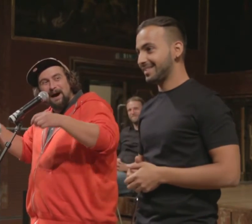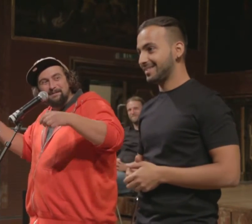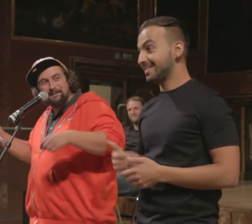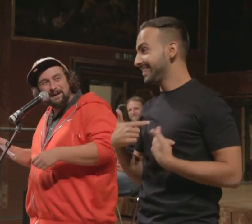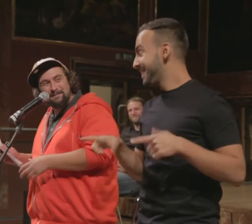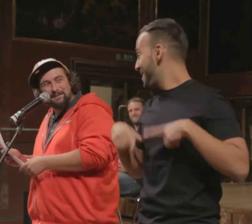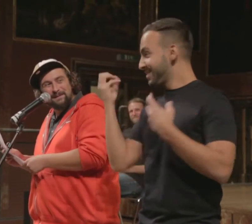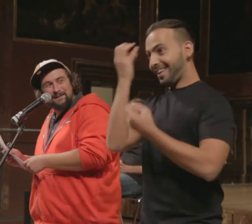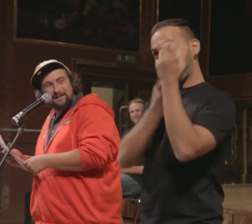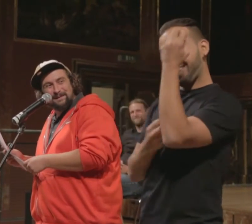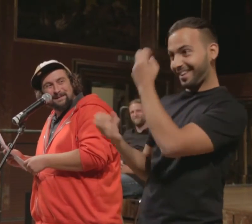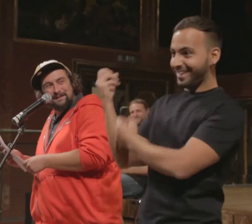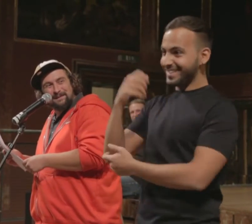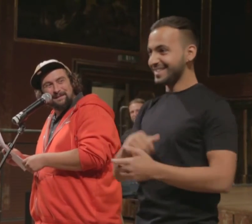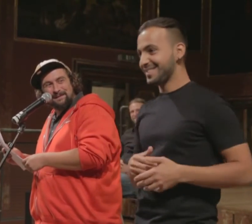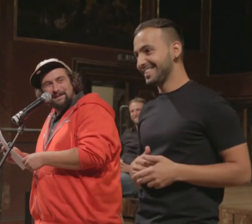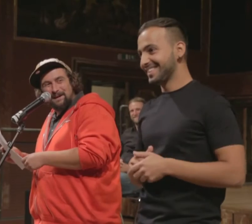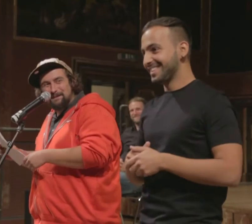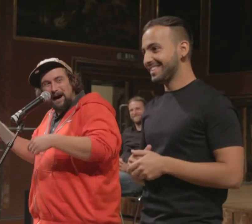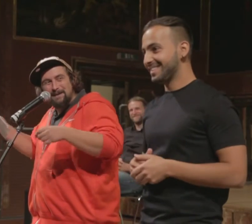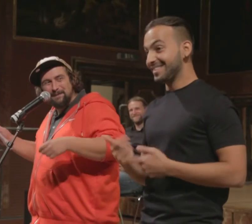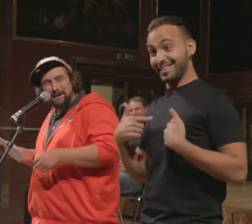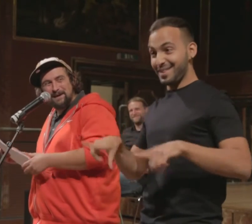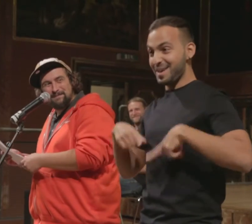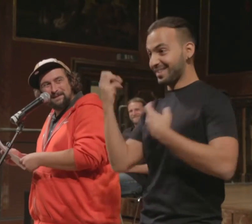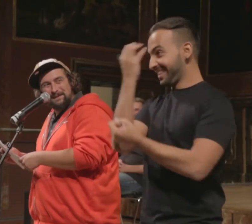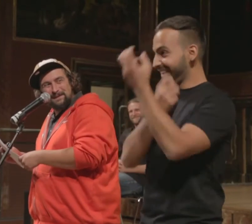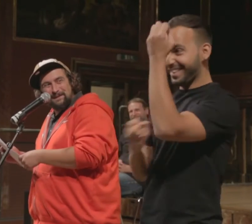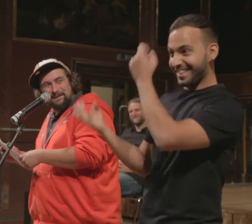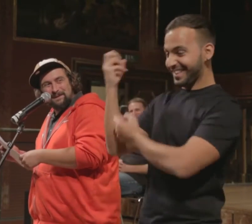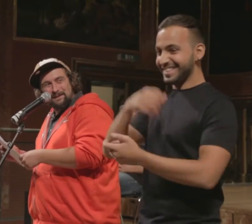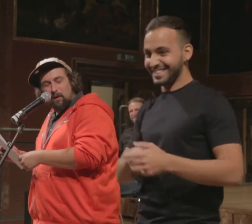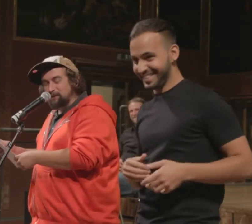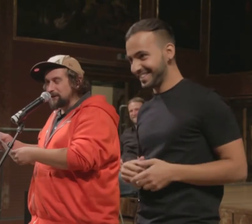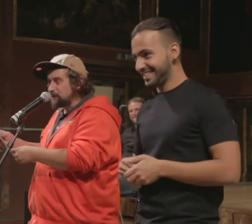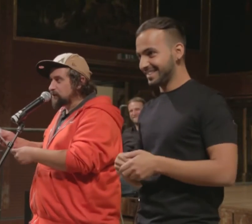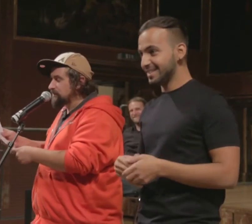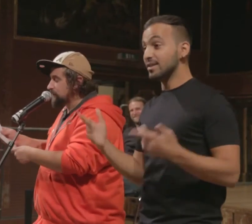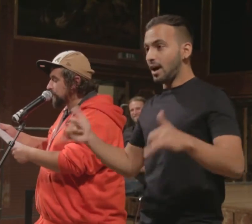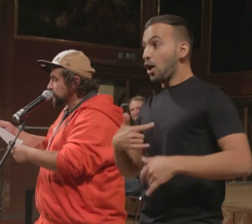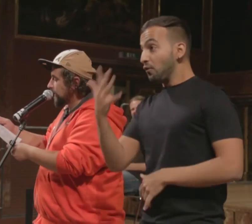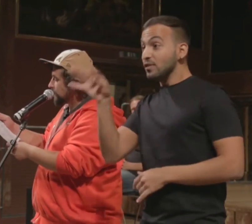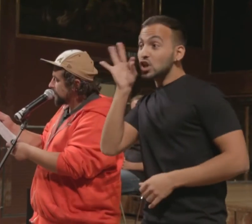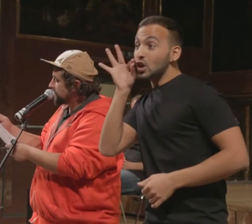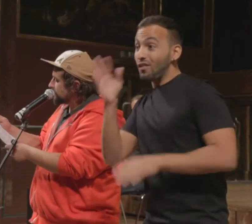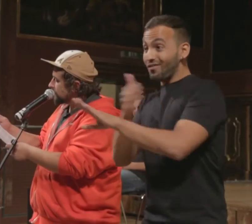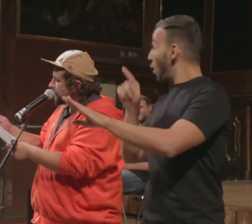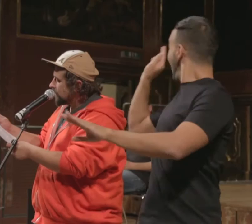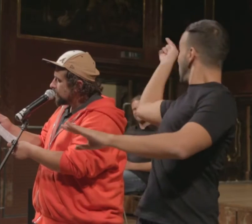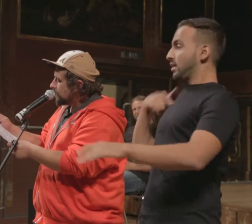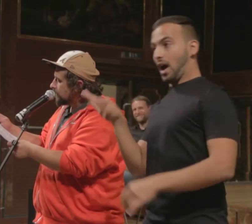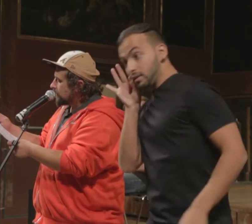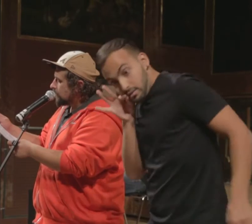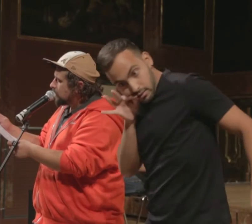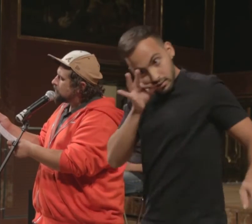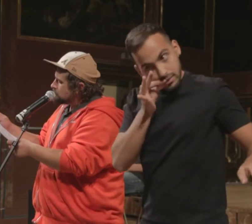Ich bin high vom Leben. Ich bin high vom Leben. Und von den 5 Joints, die ich vor der Show geraucht habe.